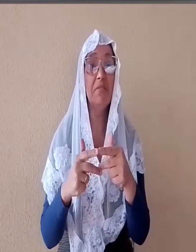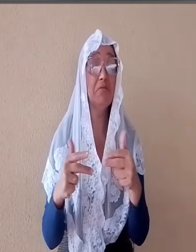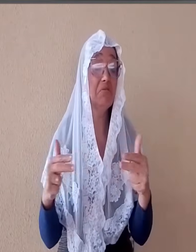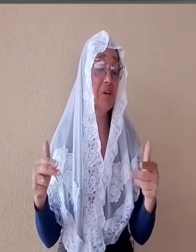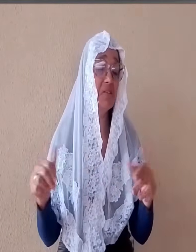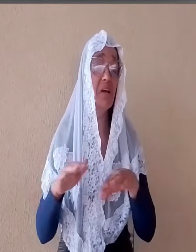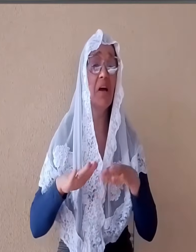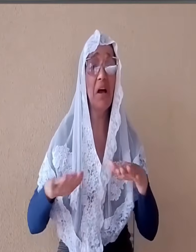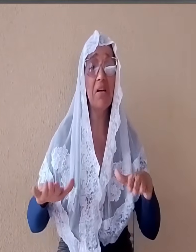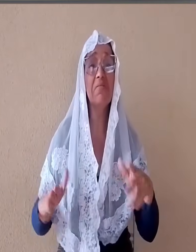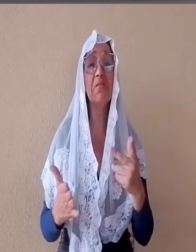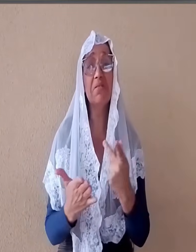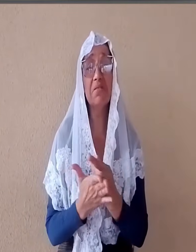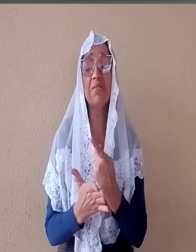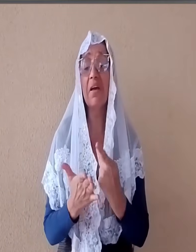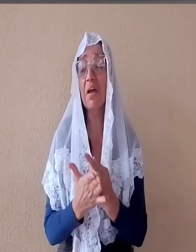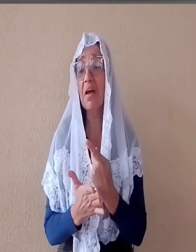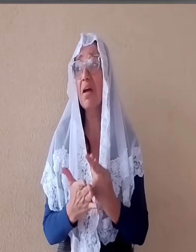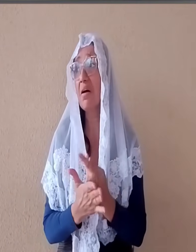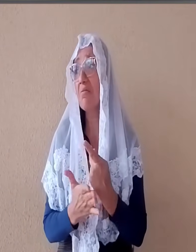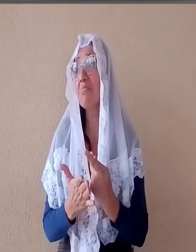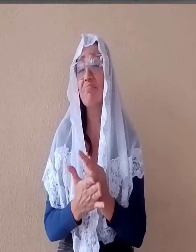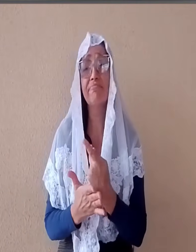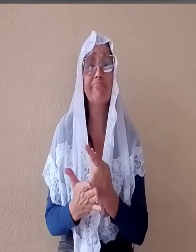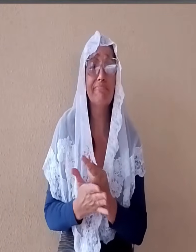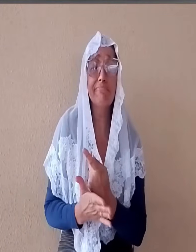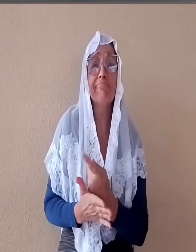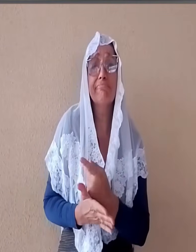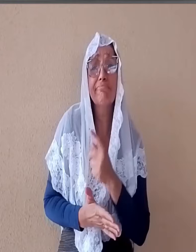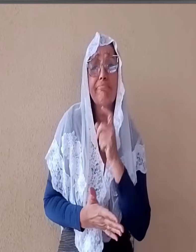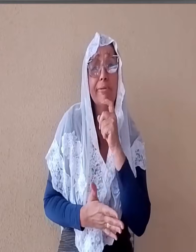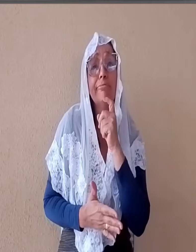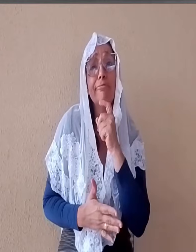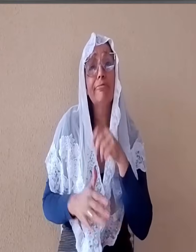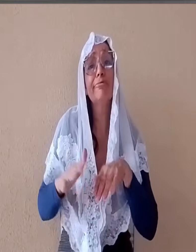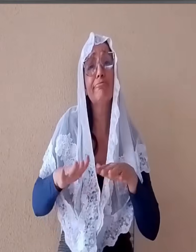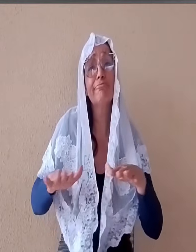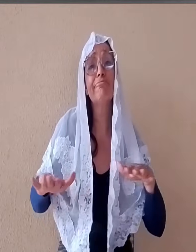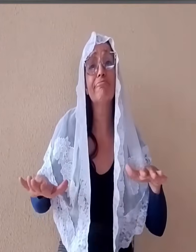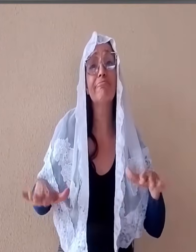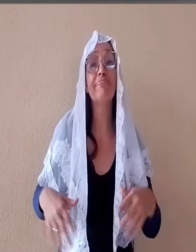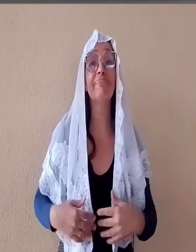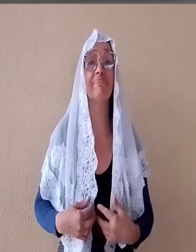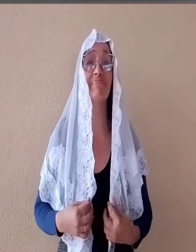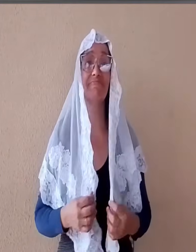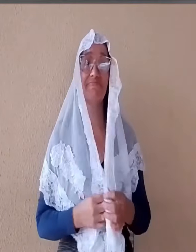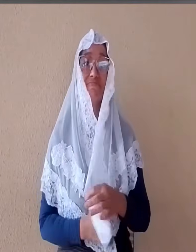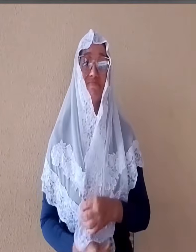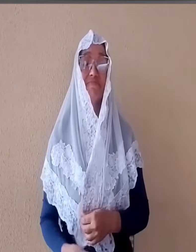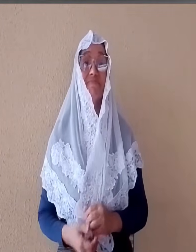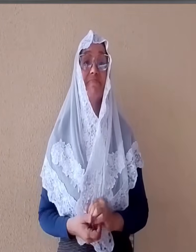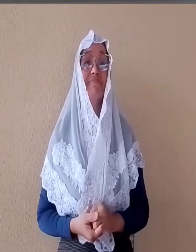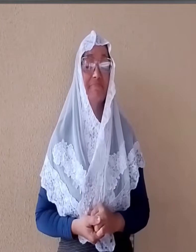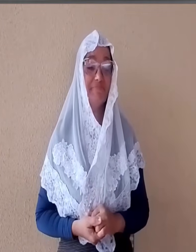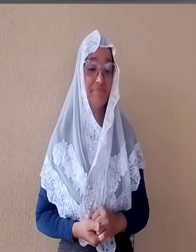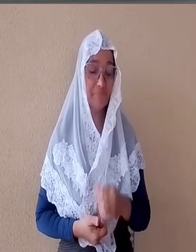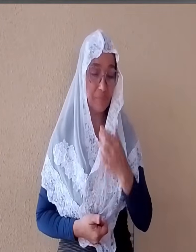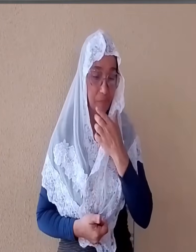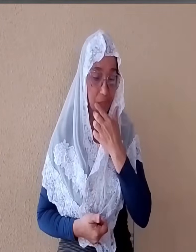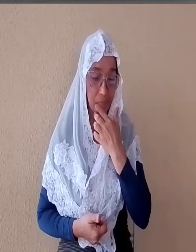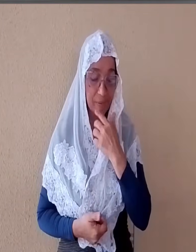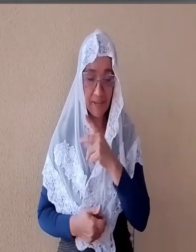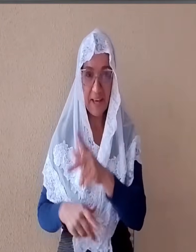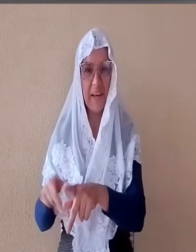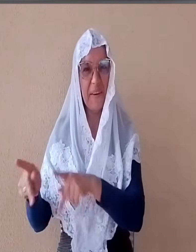já envelheceu. Tá aqui o nosso sapato, a nossa roupa, já está envelhecida. Bendito é o nome do